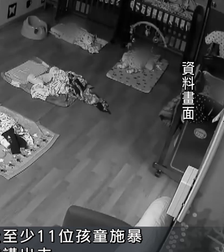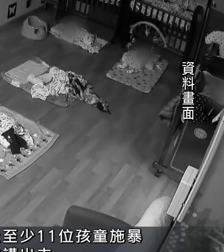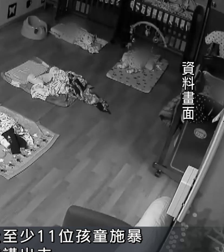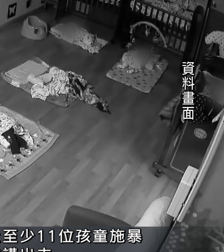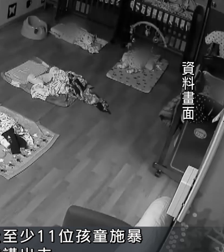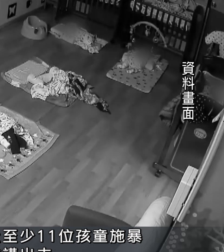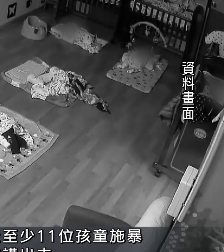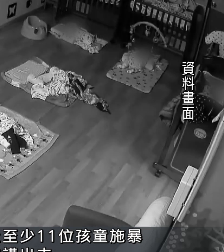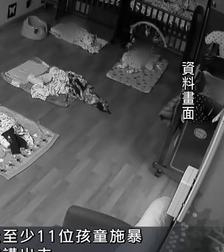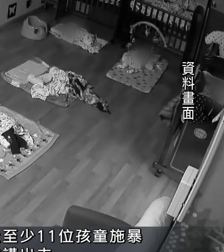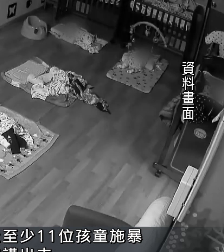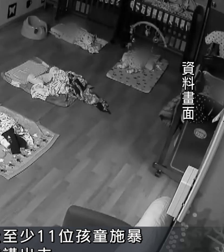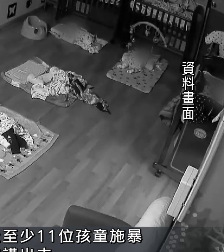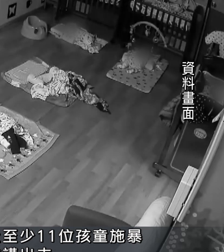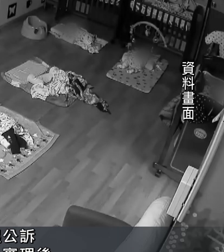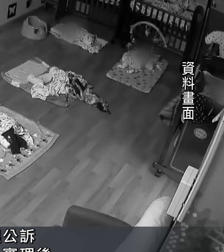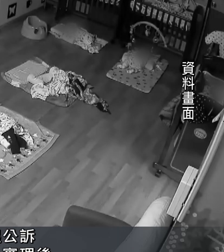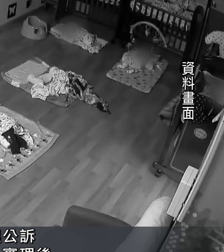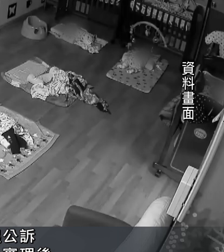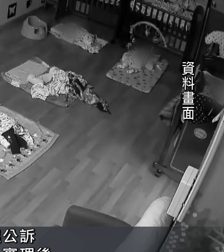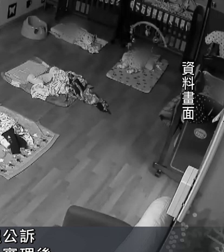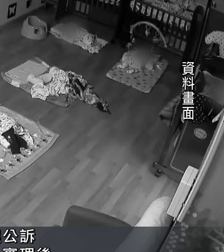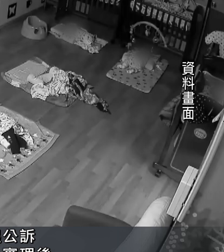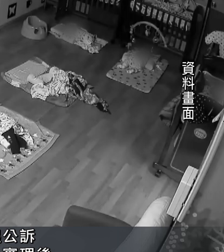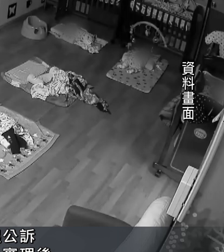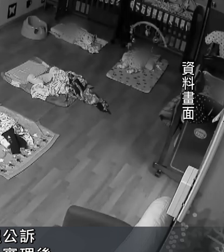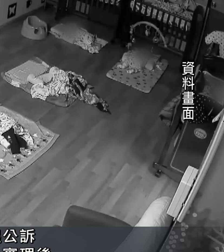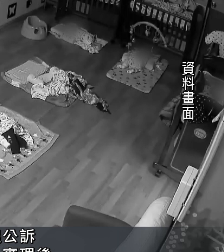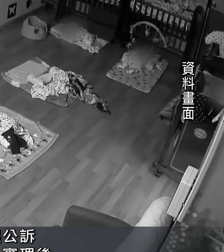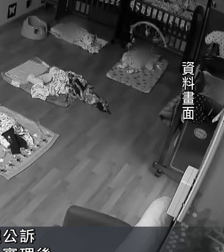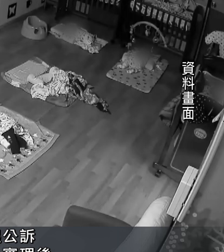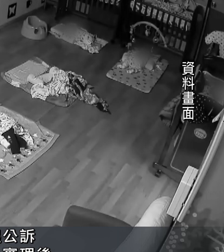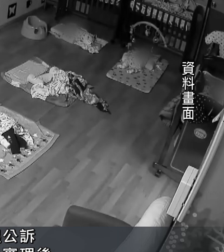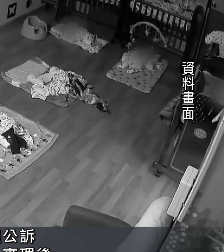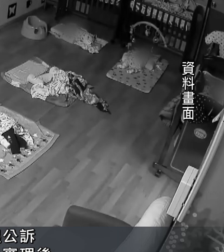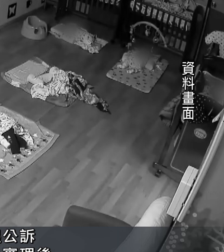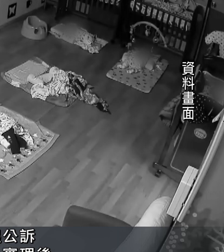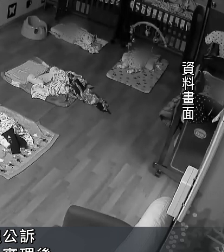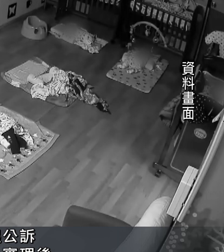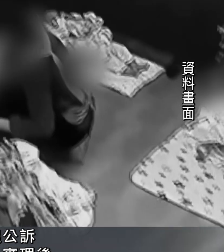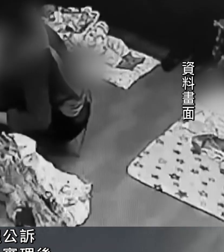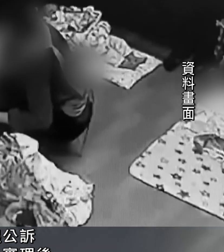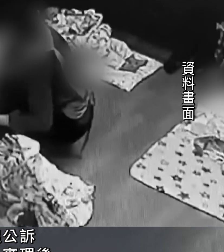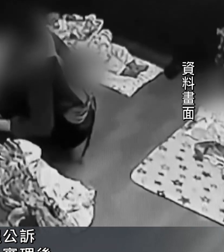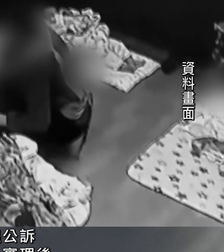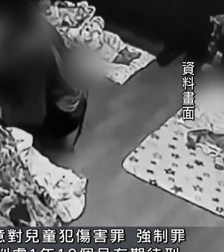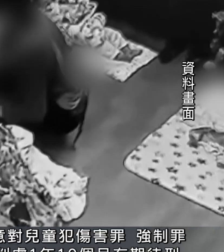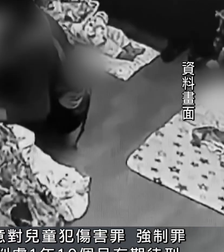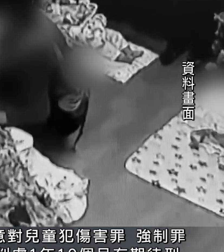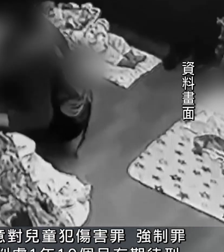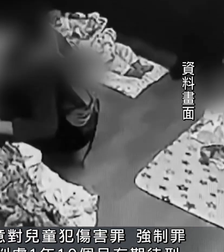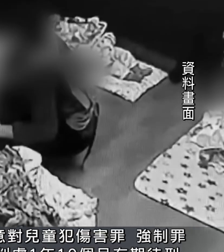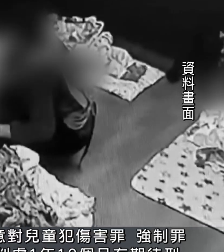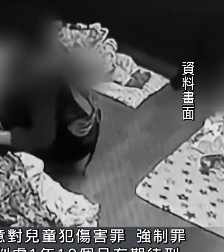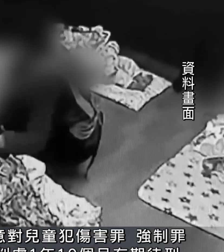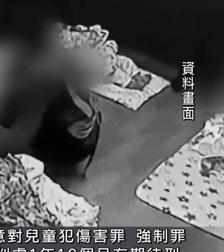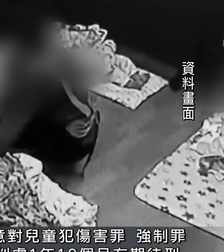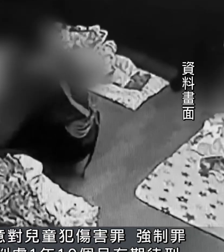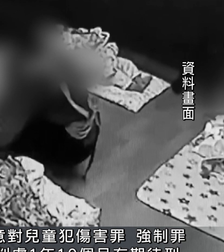生不准讲出去。经台中地检署提起公诉，台中地方法院近日审理后，依11个成年人故意对儿童